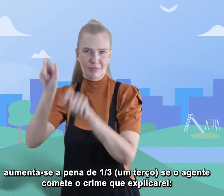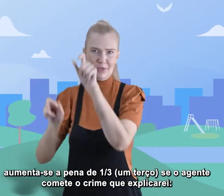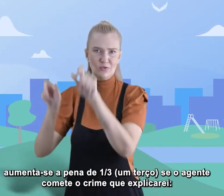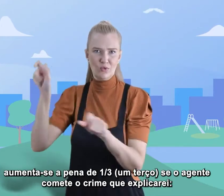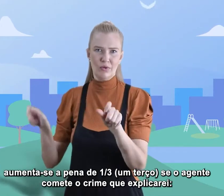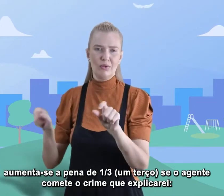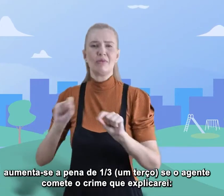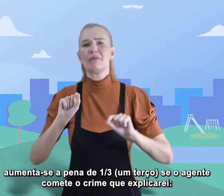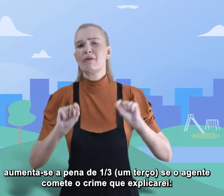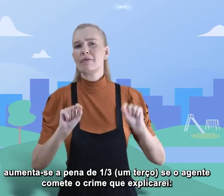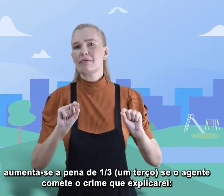explicarei.